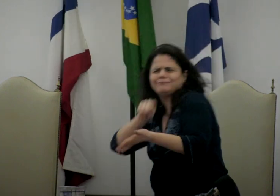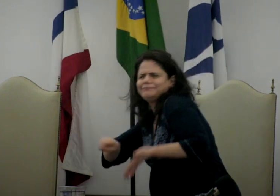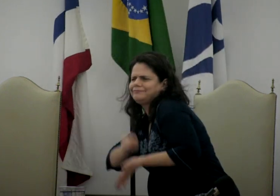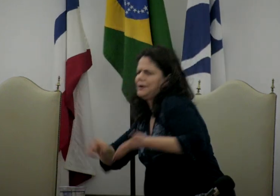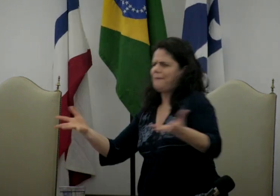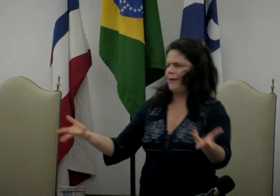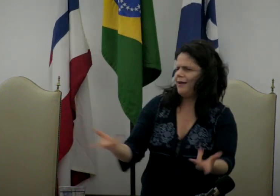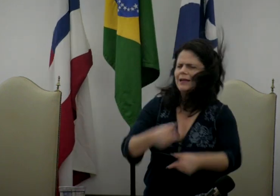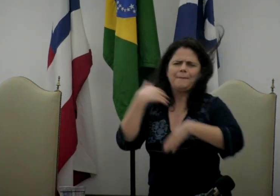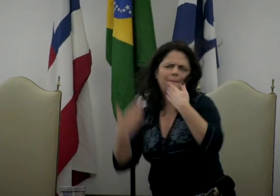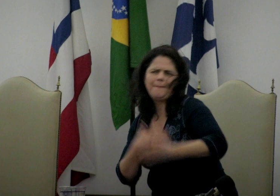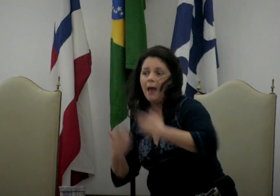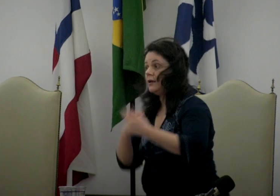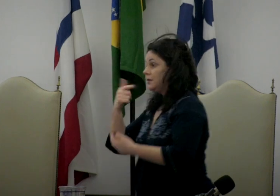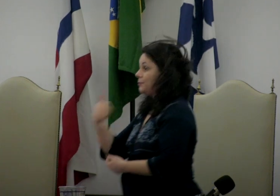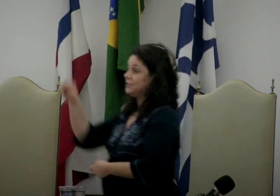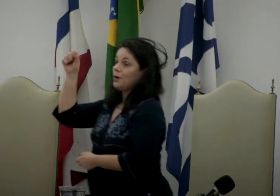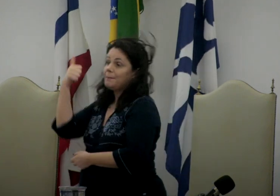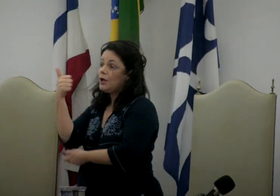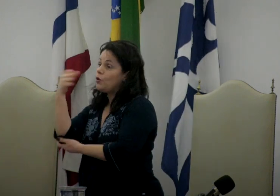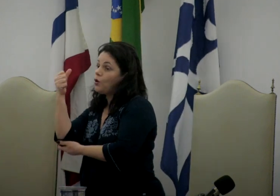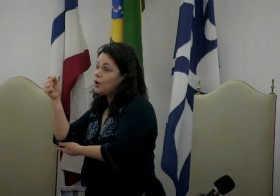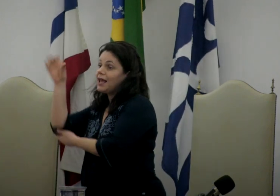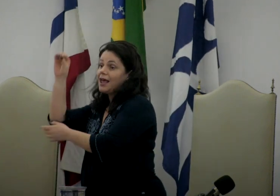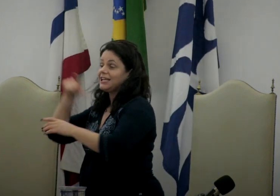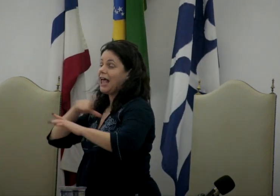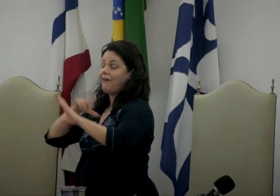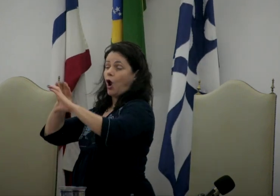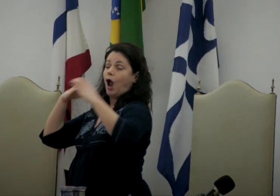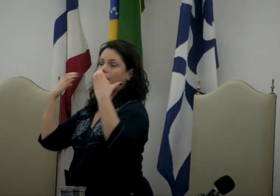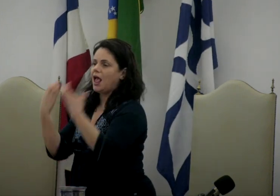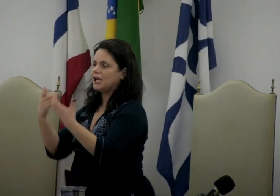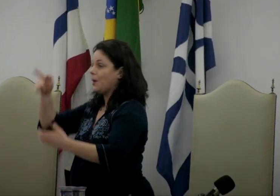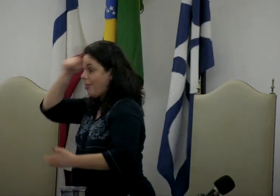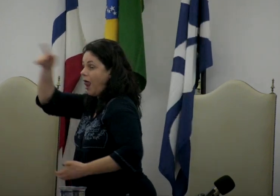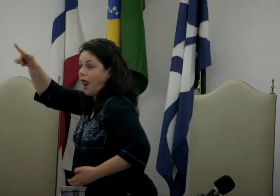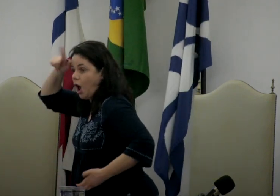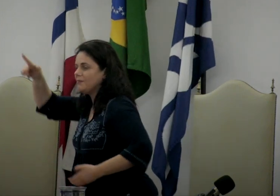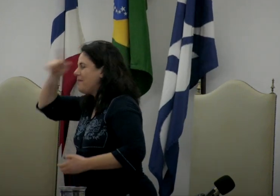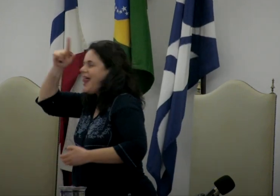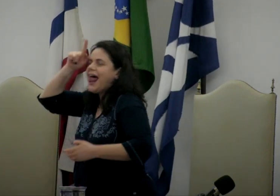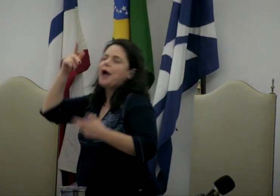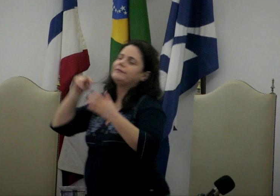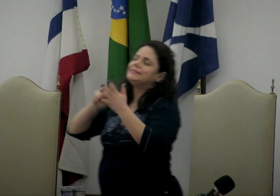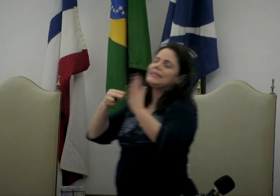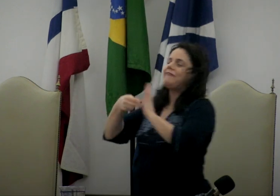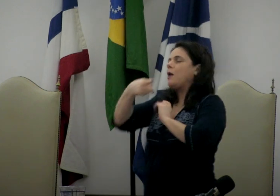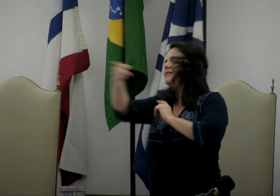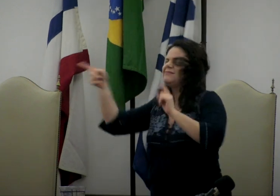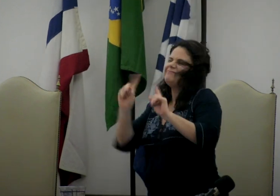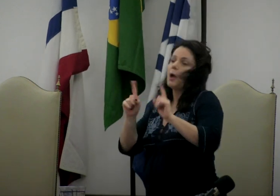conseguiam se comunicar e se desenvolver. Mas depois de 1880, aconteceu o chamado Congresso de